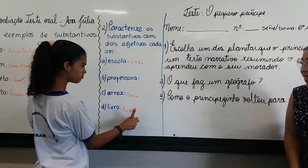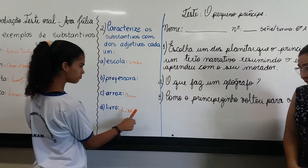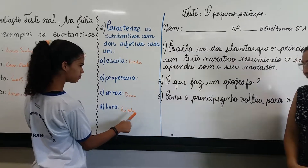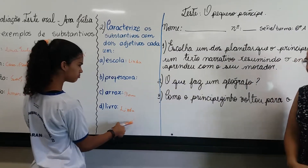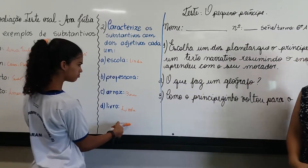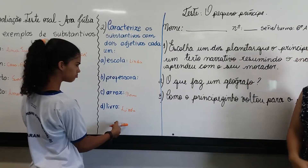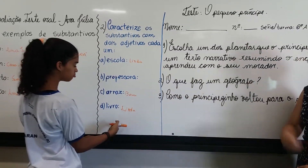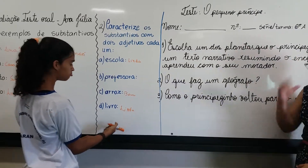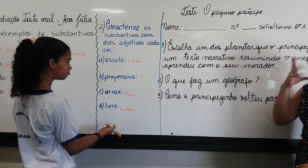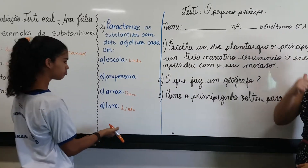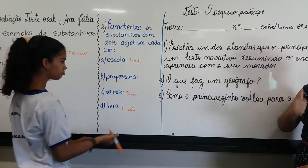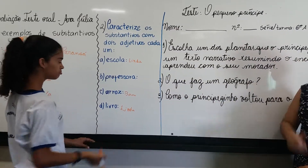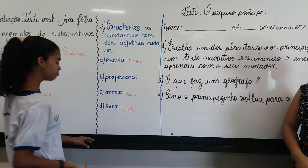Linda.